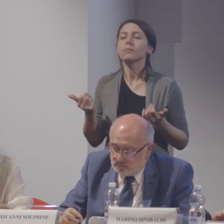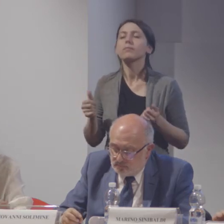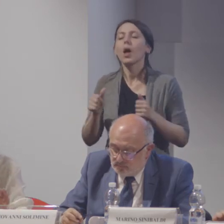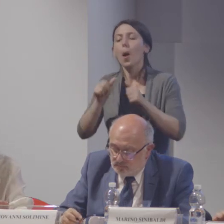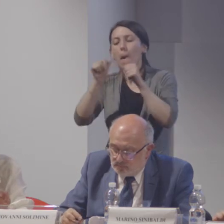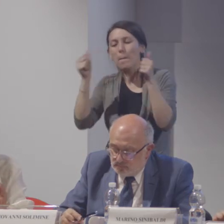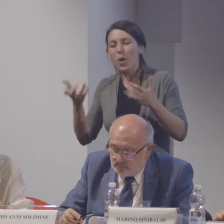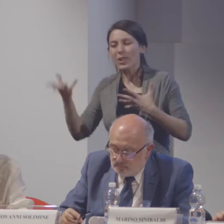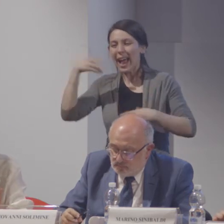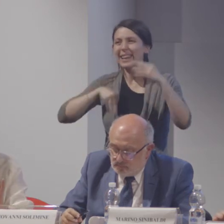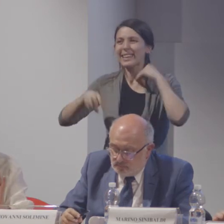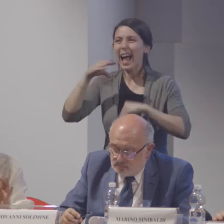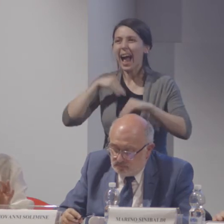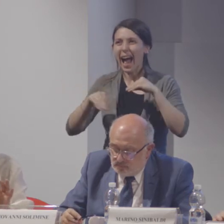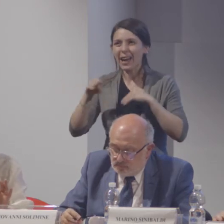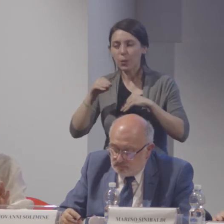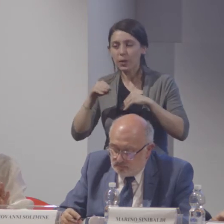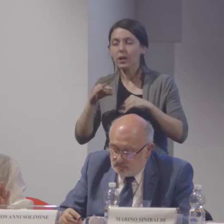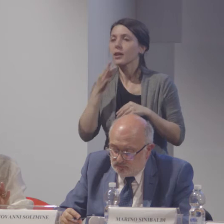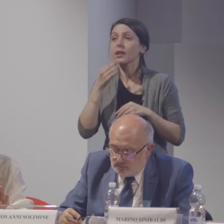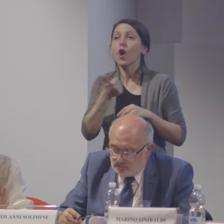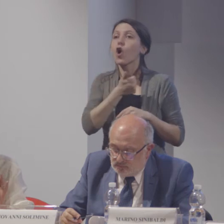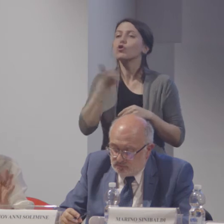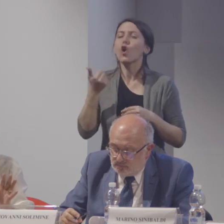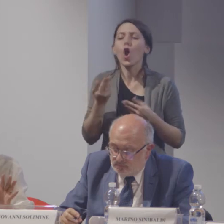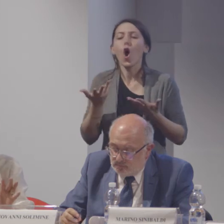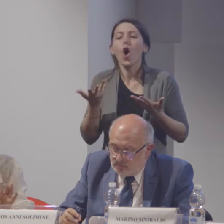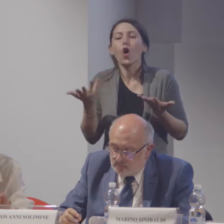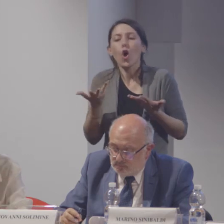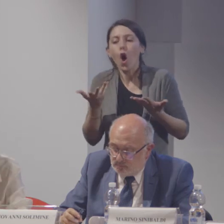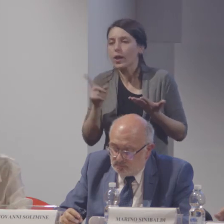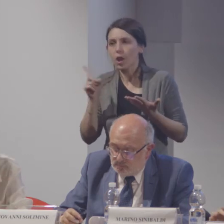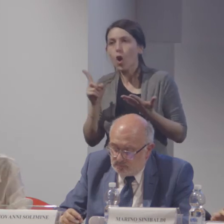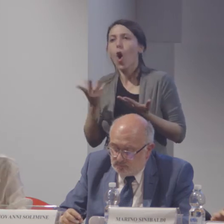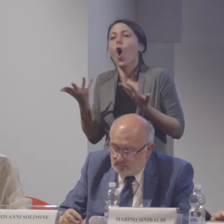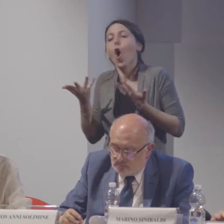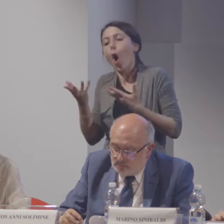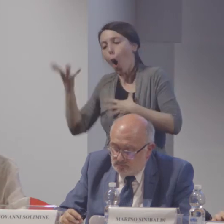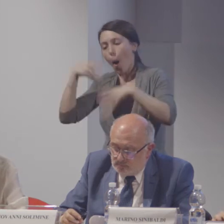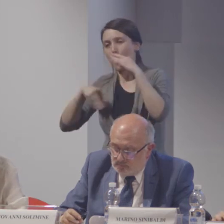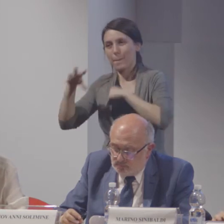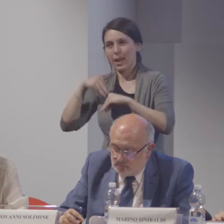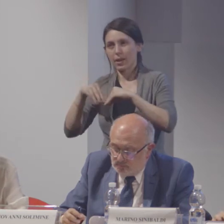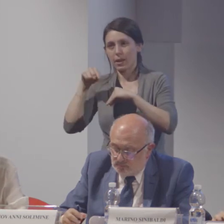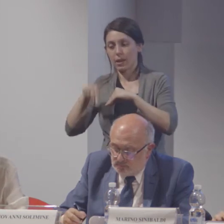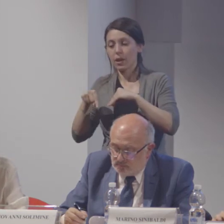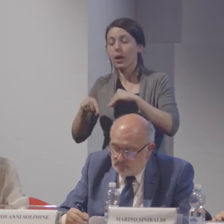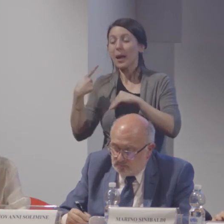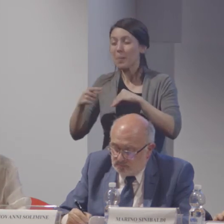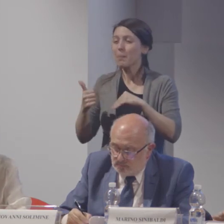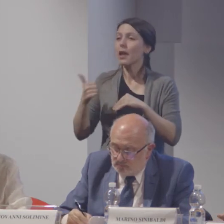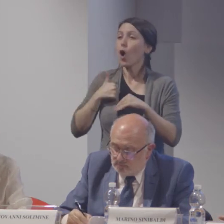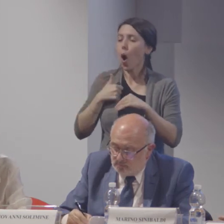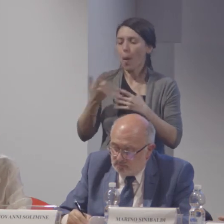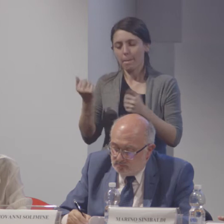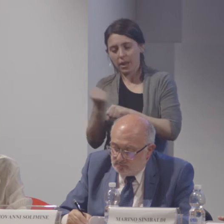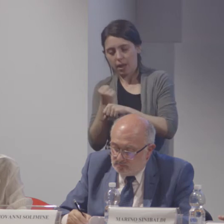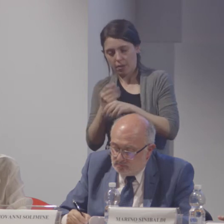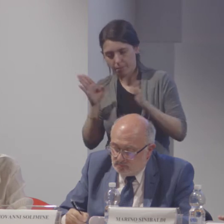acquisizione, quindi non solo su che cosa apprendere, ma su come si può apprendere, di queste competenze a partire